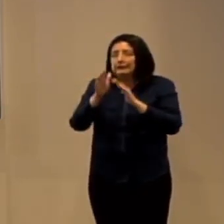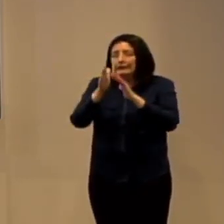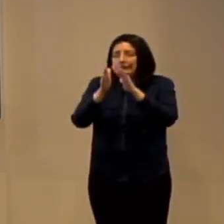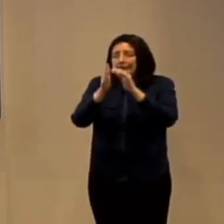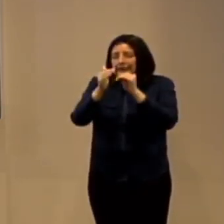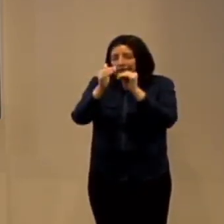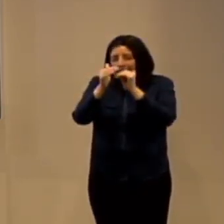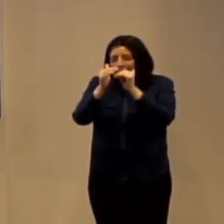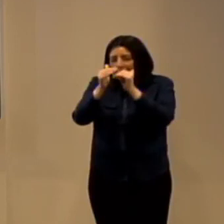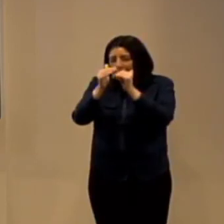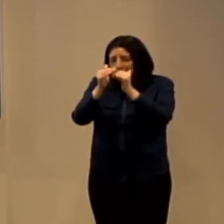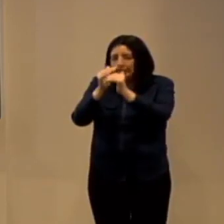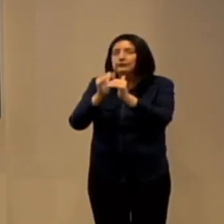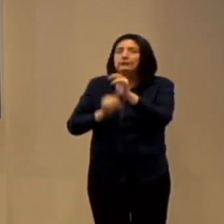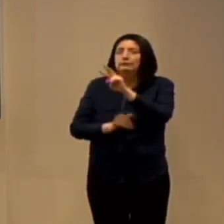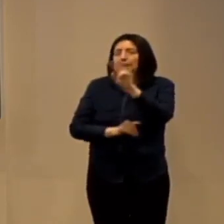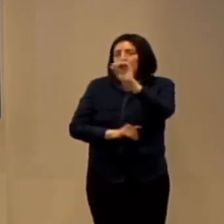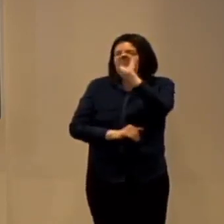ese 20%.